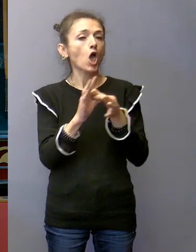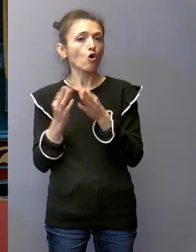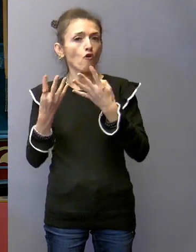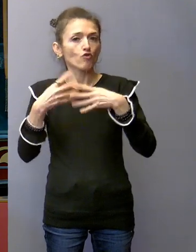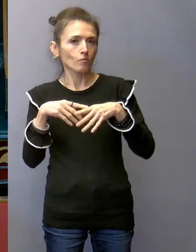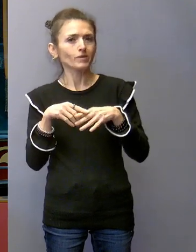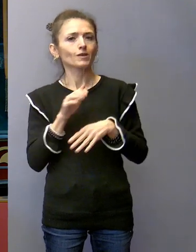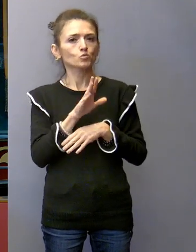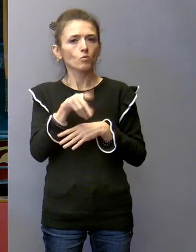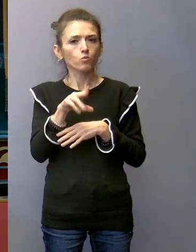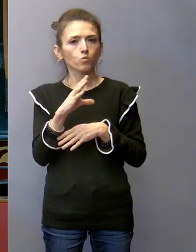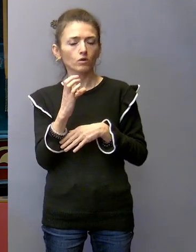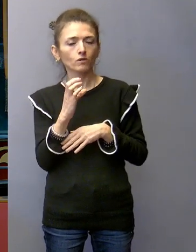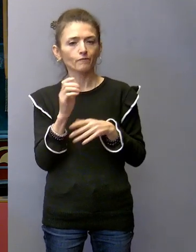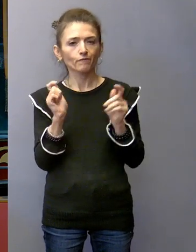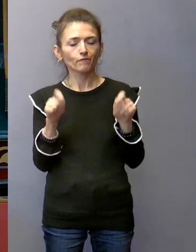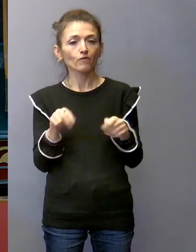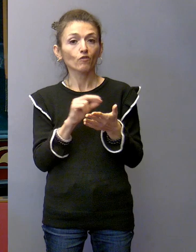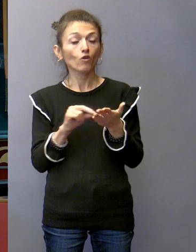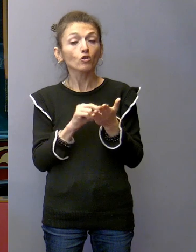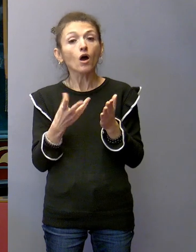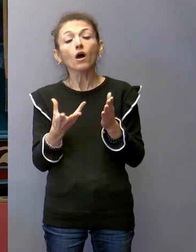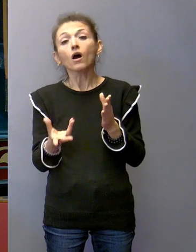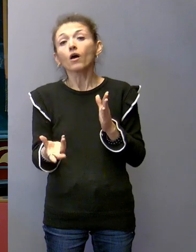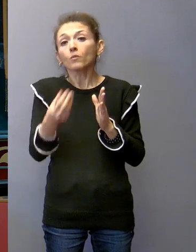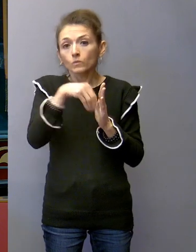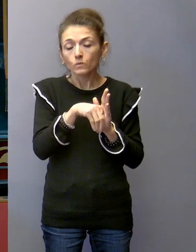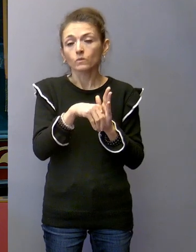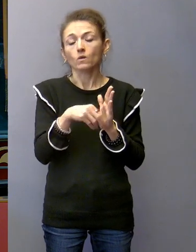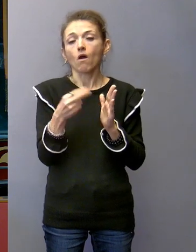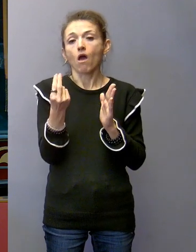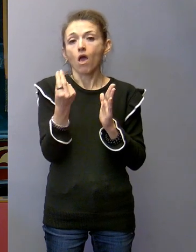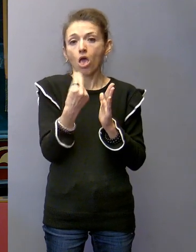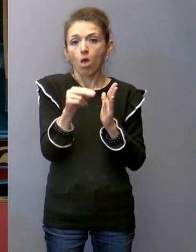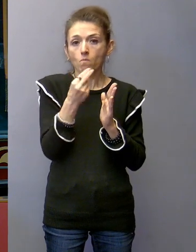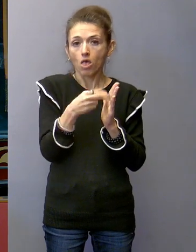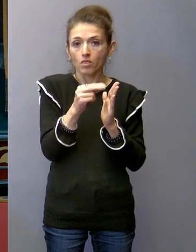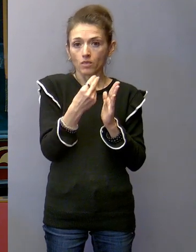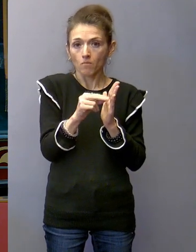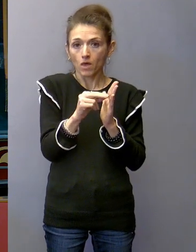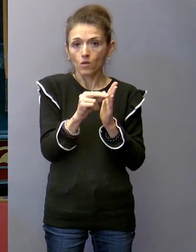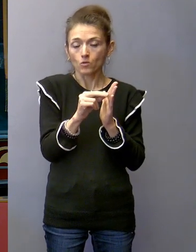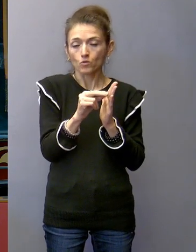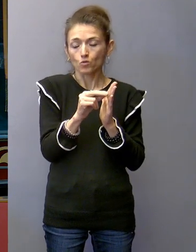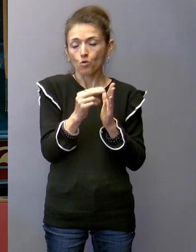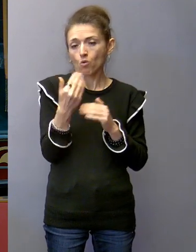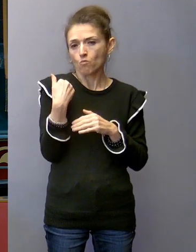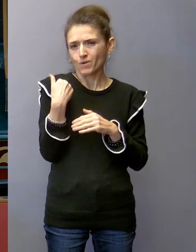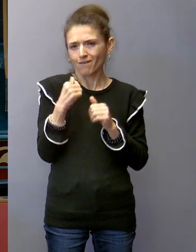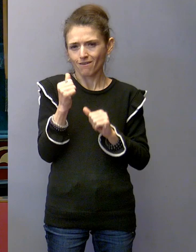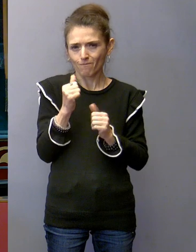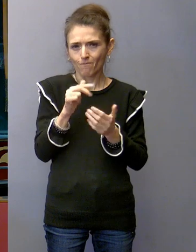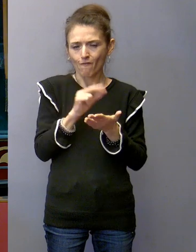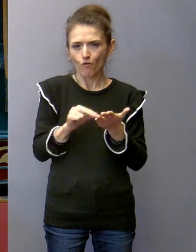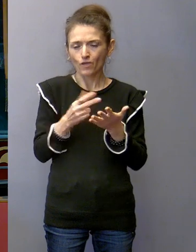del puk si vota comprensiva degli emendamenti degli emendamento votato precedentemente